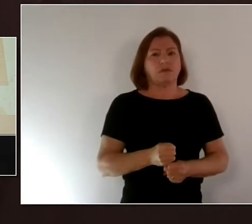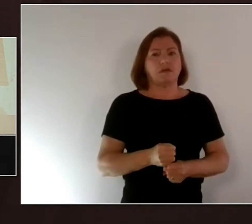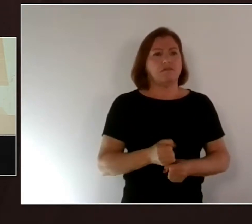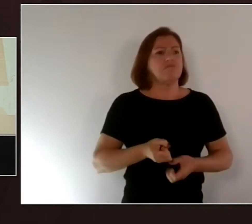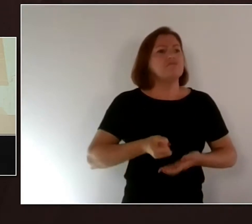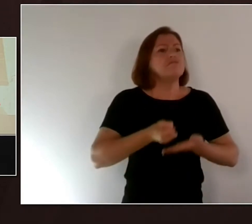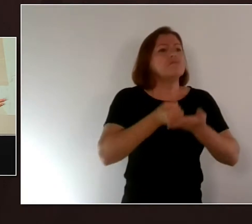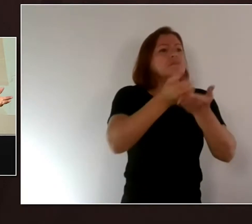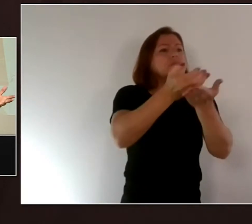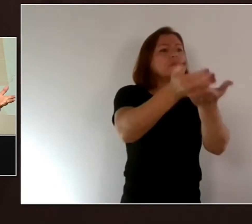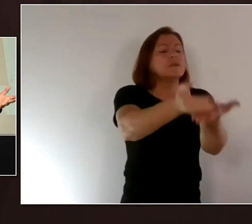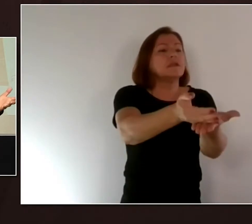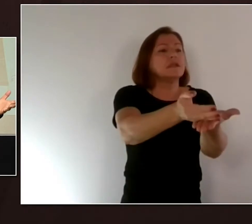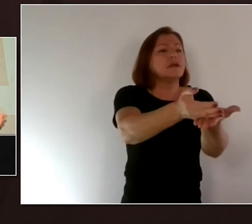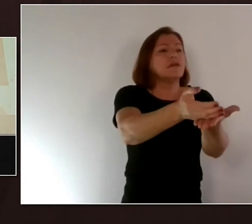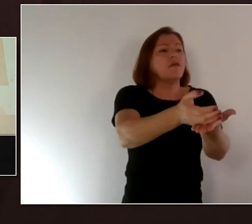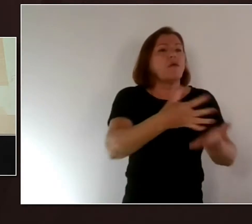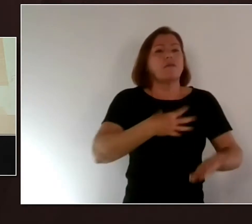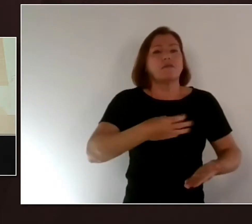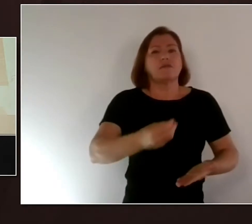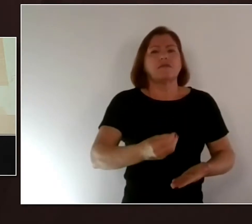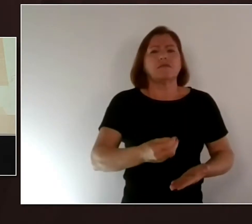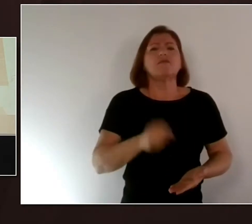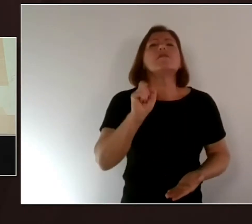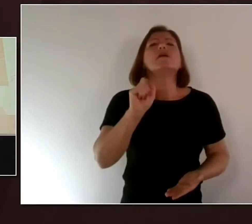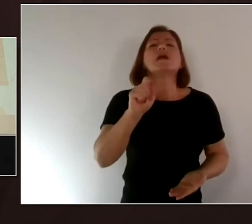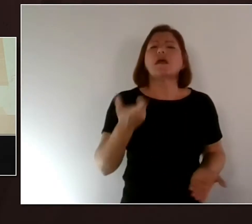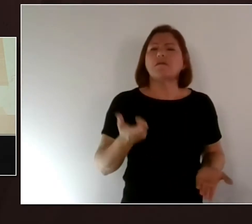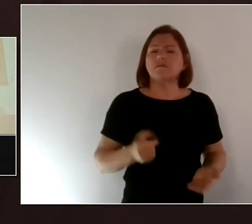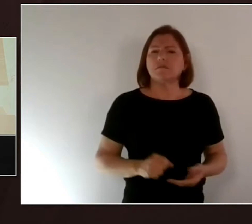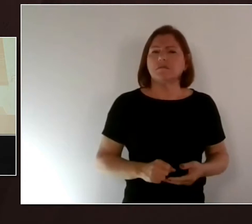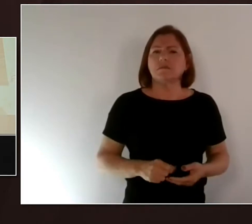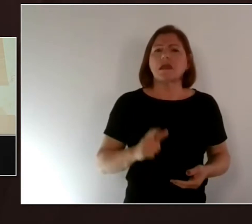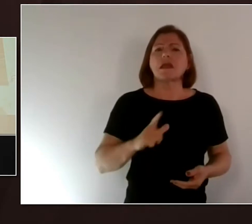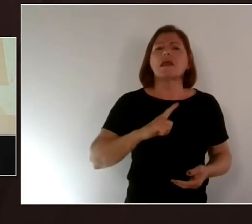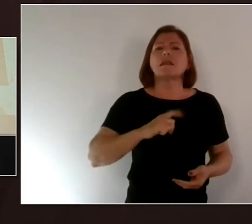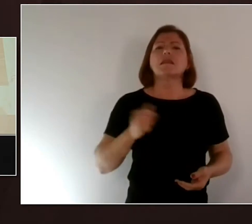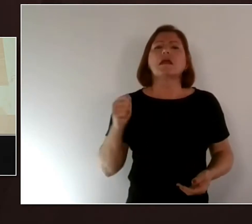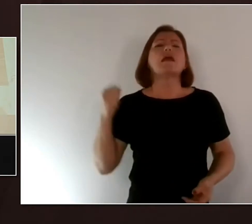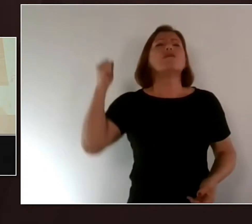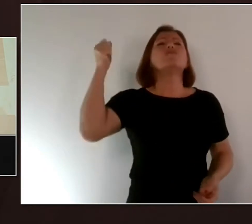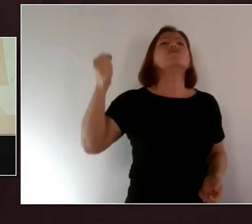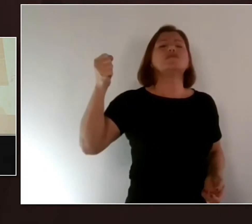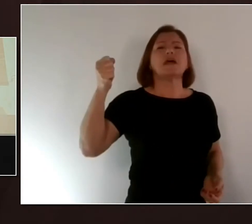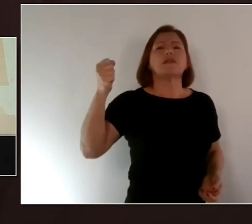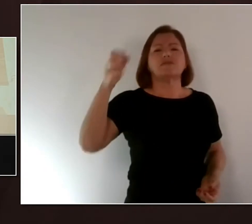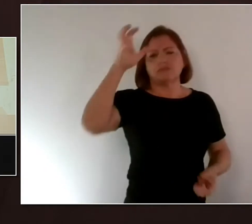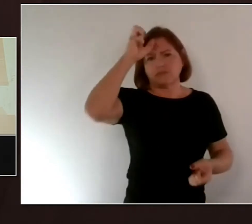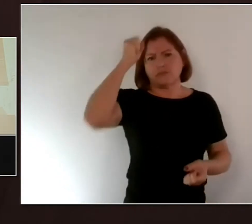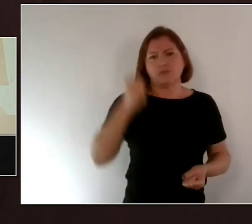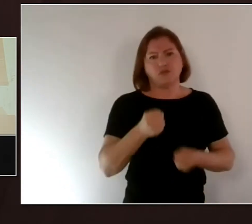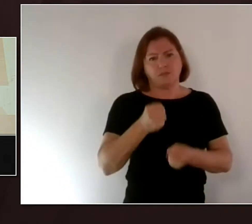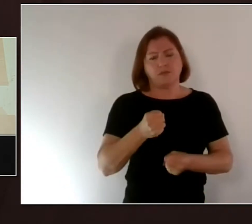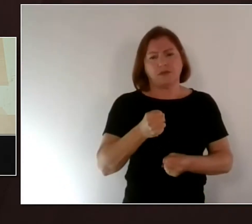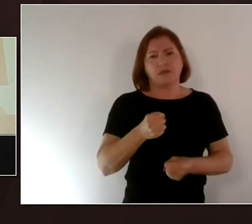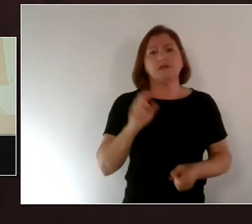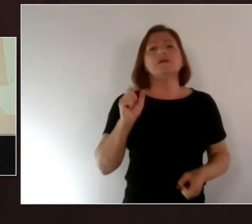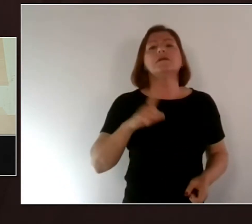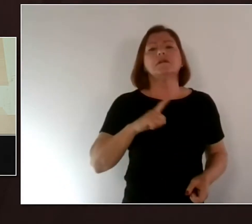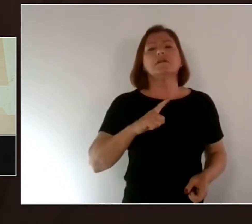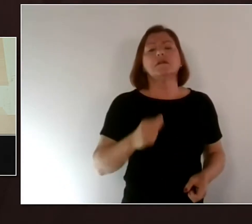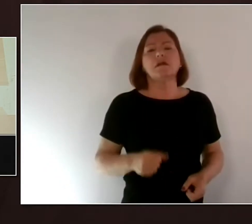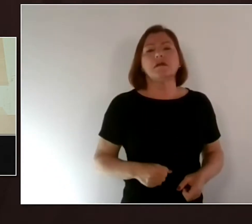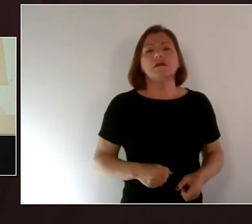São vocês, Sião. Porque esse cetro de poder que Cristo terá